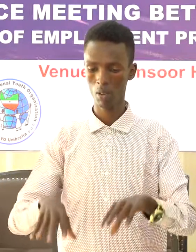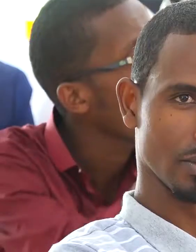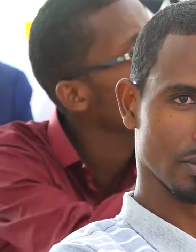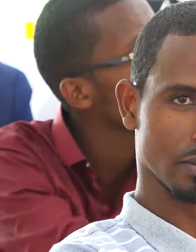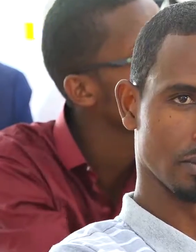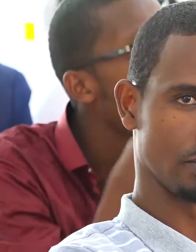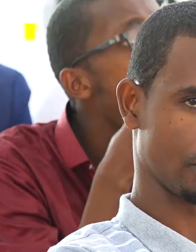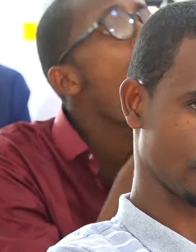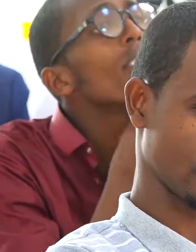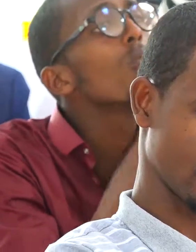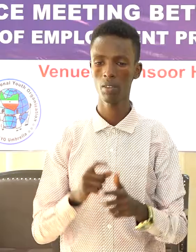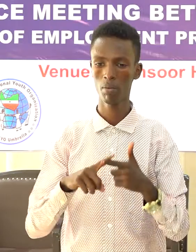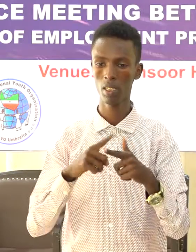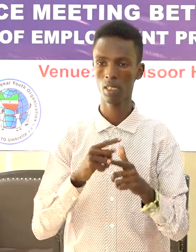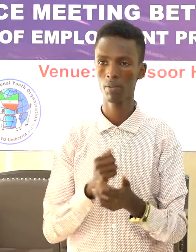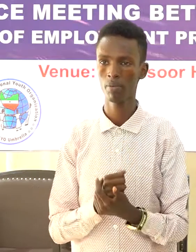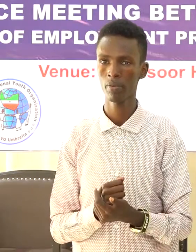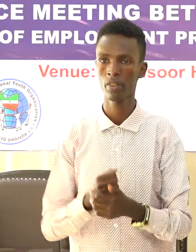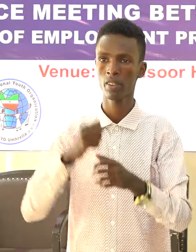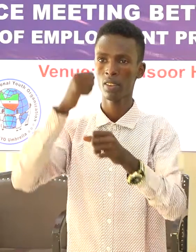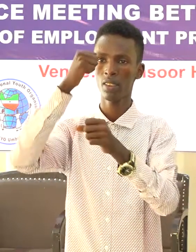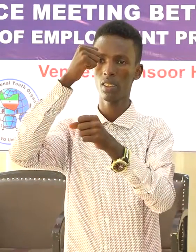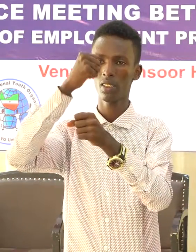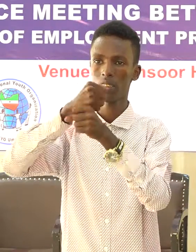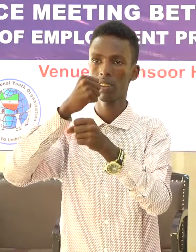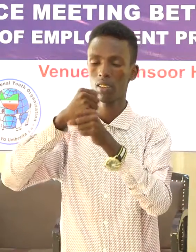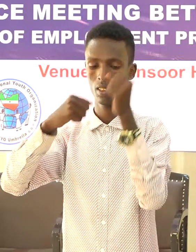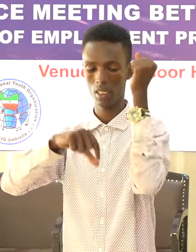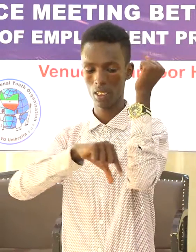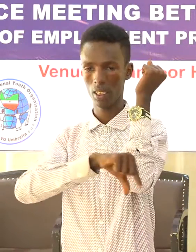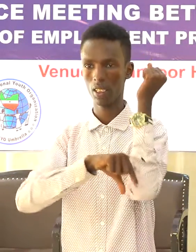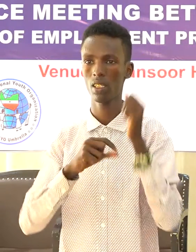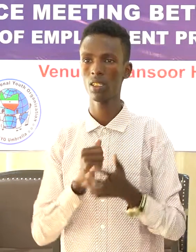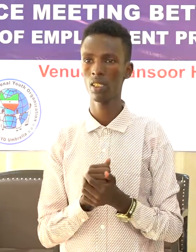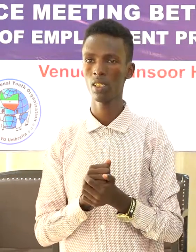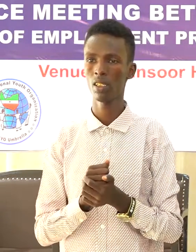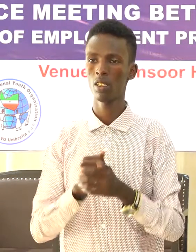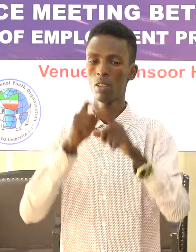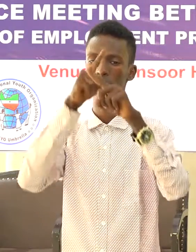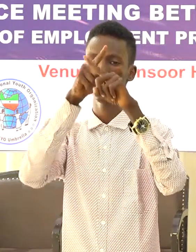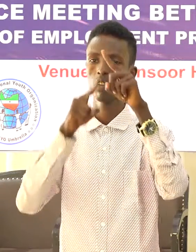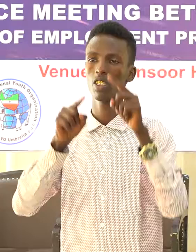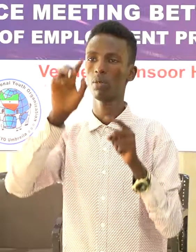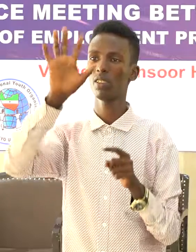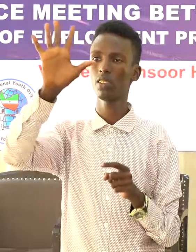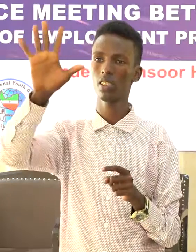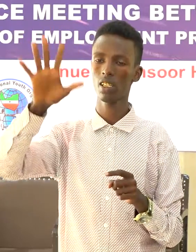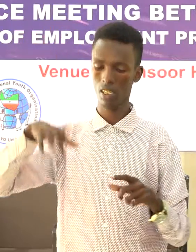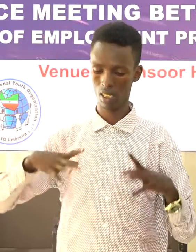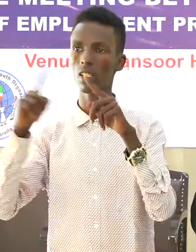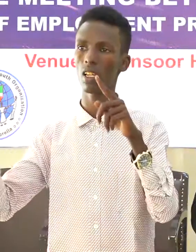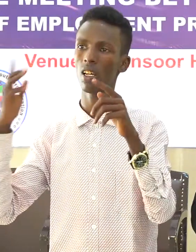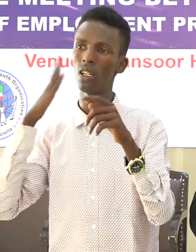shaqaalaha barnaamijkii shaqo qaran ee dufcadii koowaad boqolkiiba shan baa ka mid ahaa dadka aynu ku